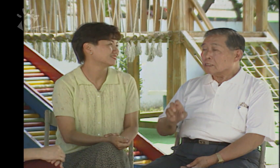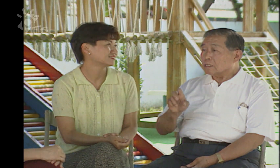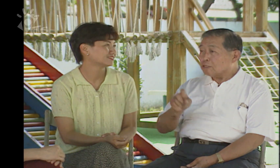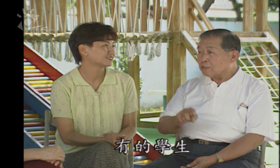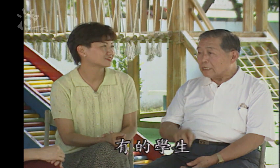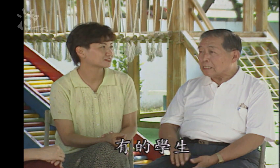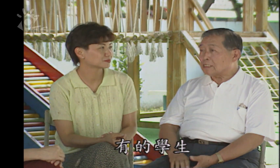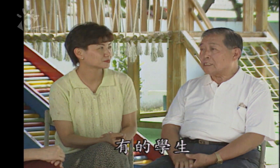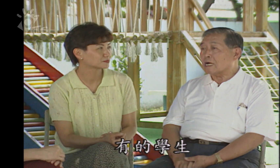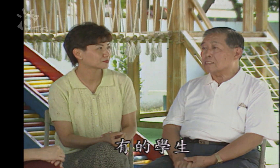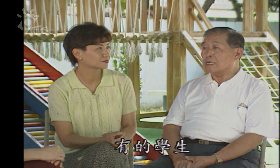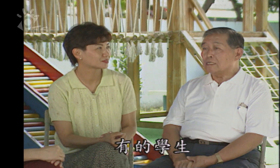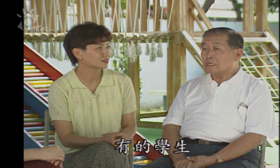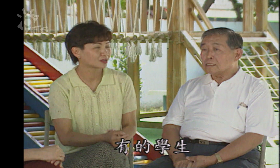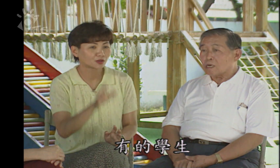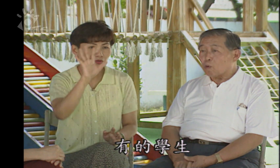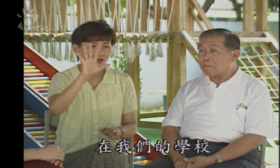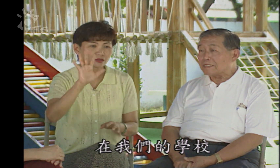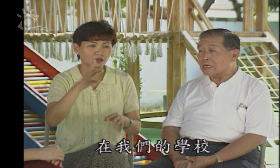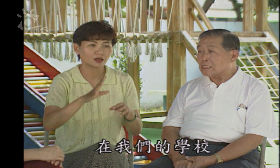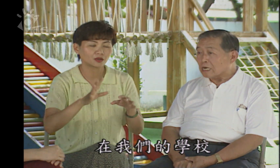有的学生在我们的学校